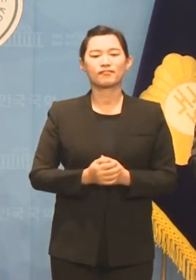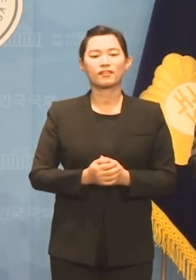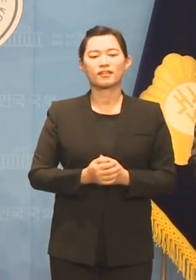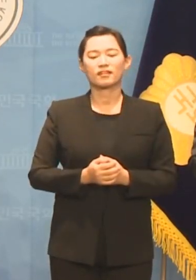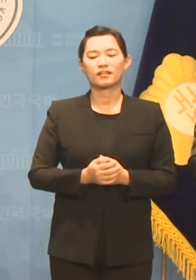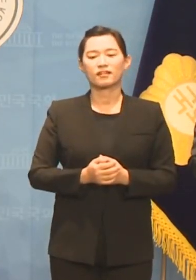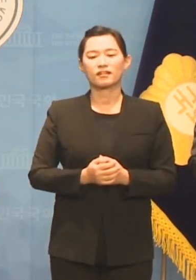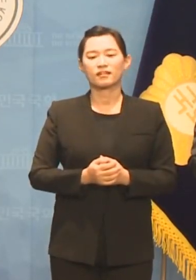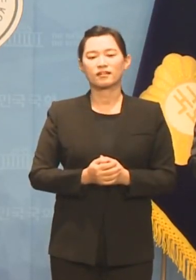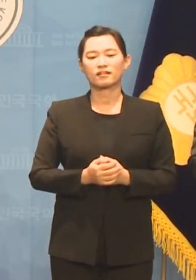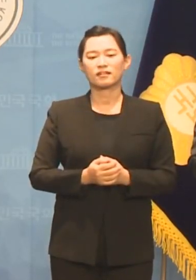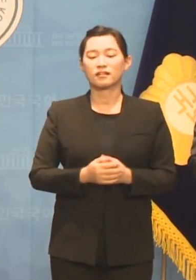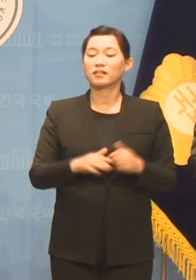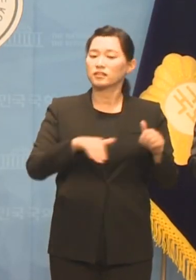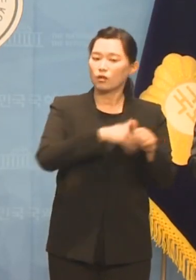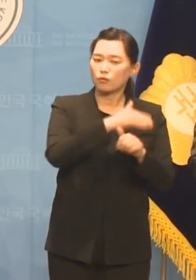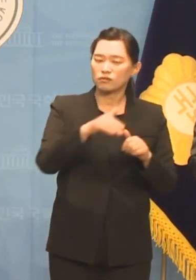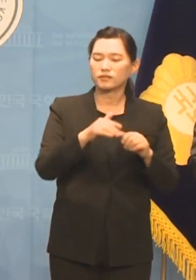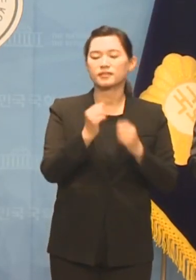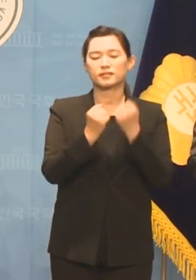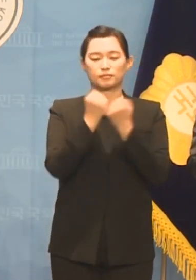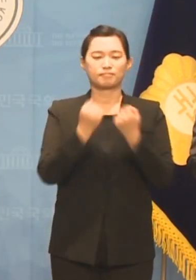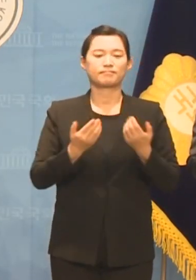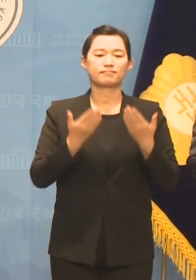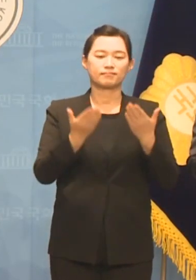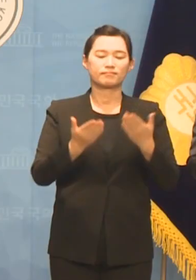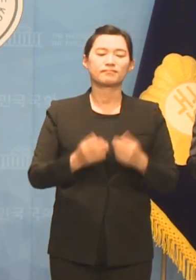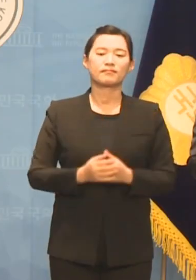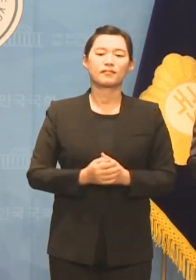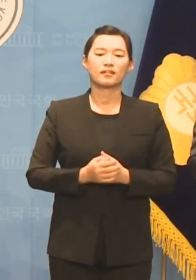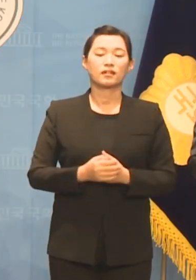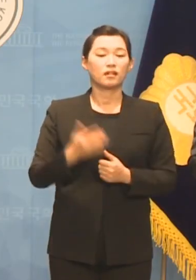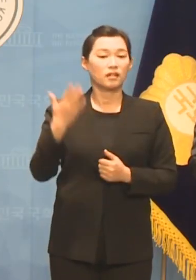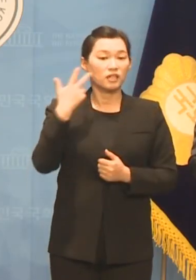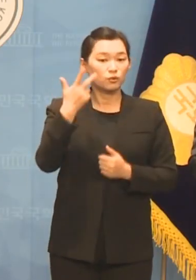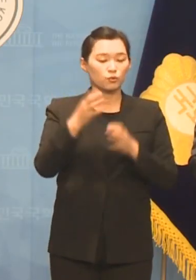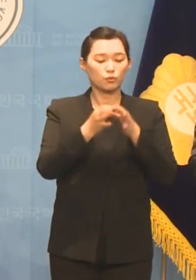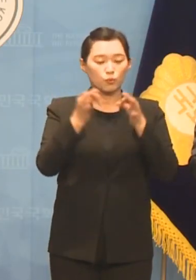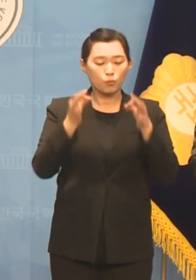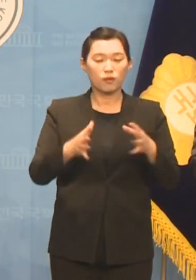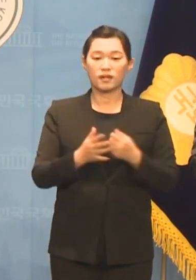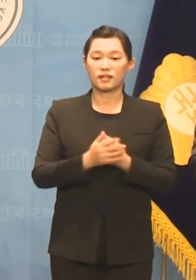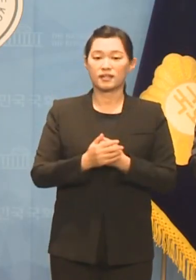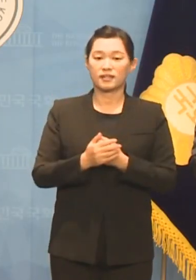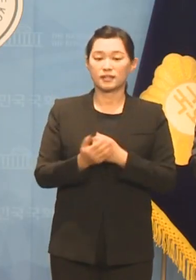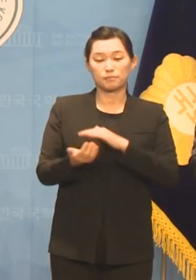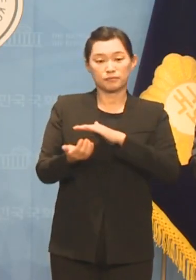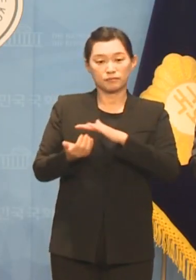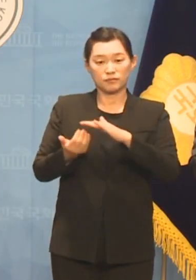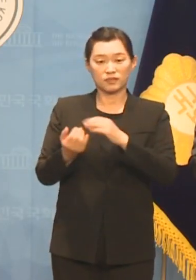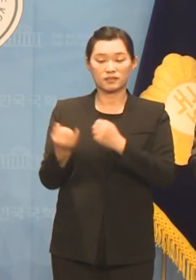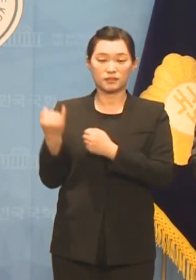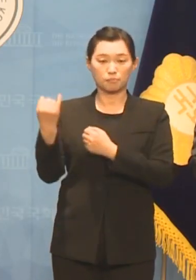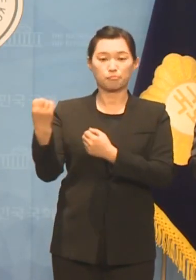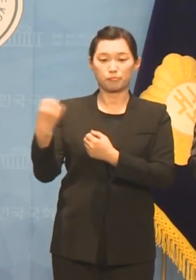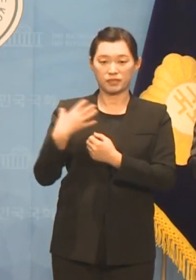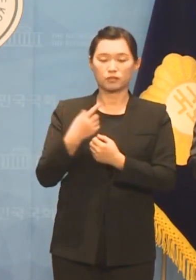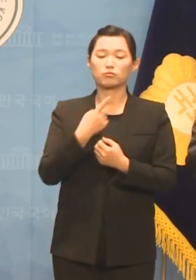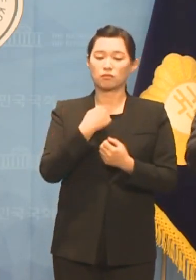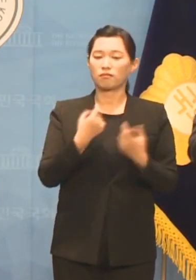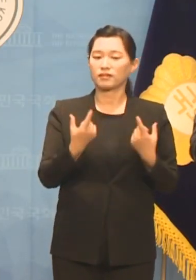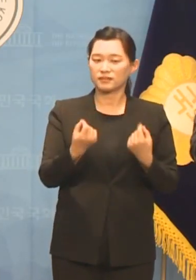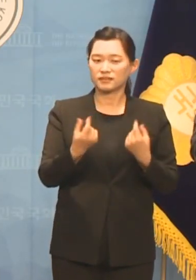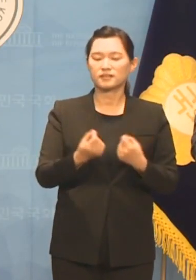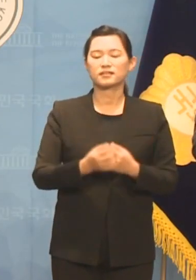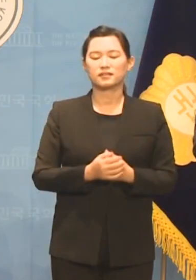이번 상황을 좀 설명하도록 하겠습니다. 지난 일주일 동안 방금 김현 국민소통위원회 위원장께서